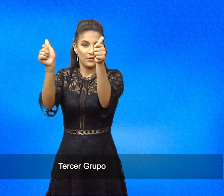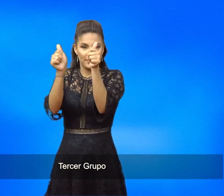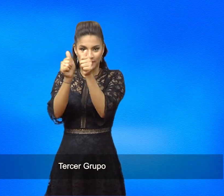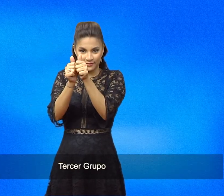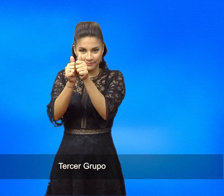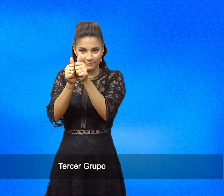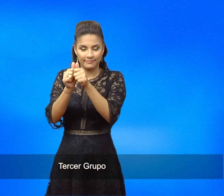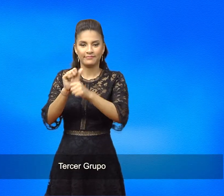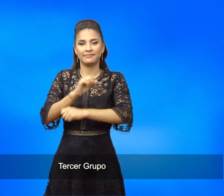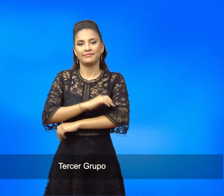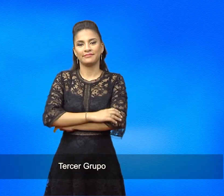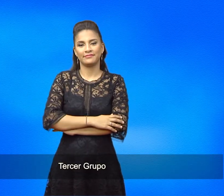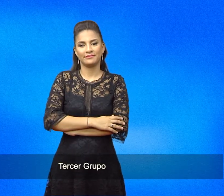tercer grupo